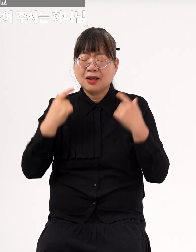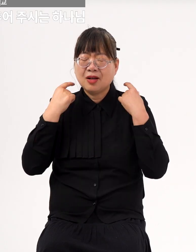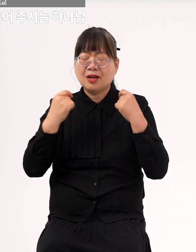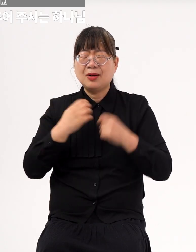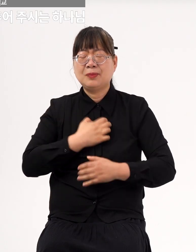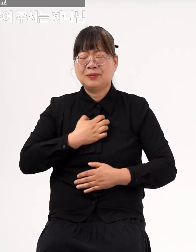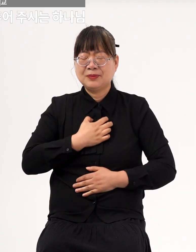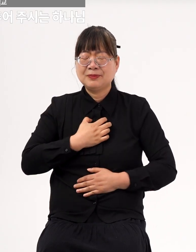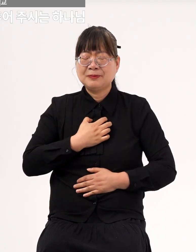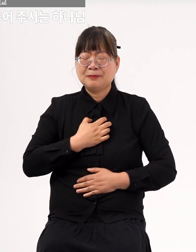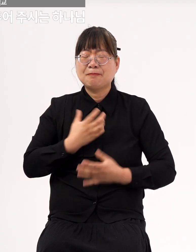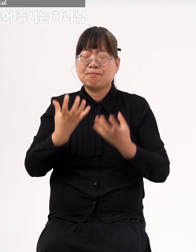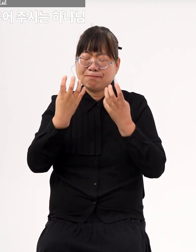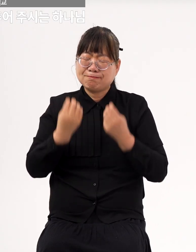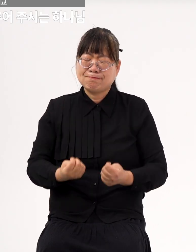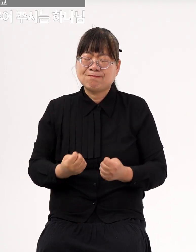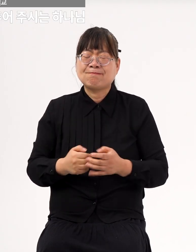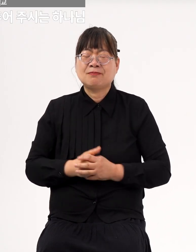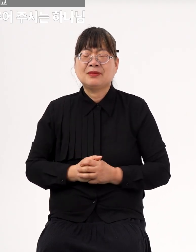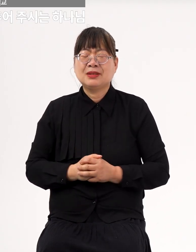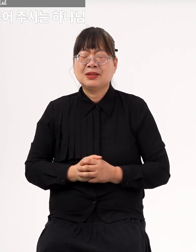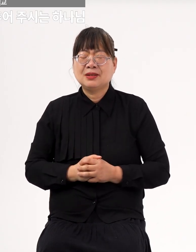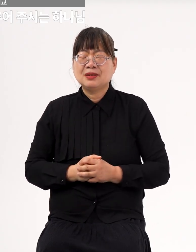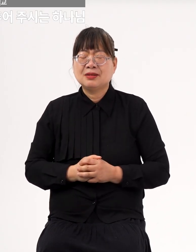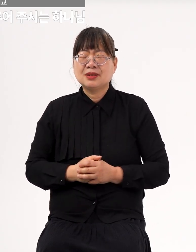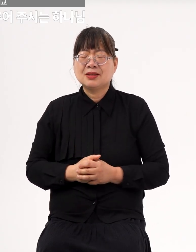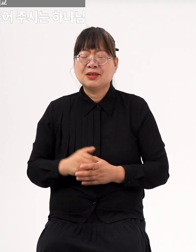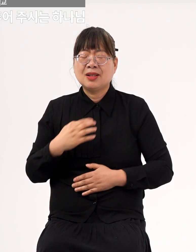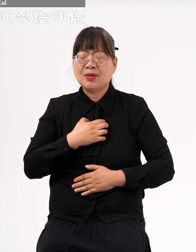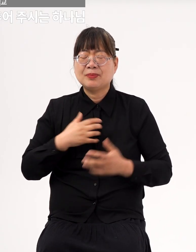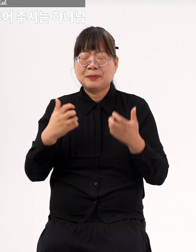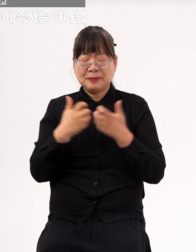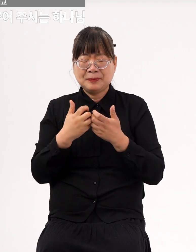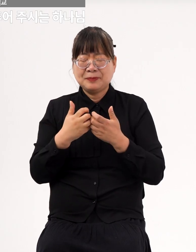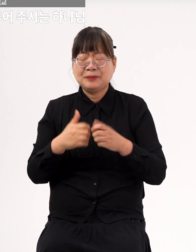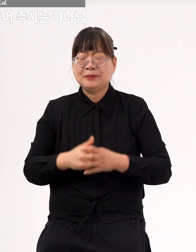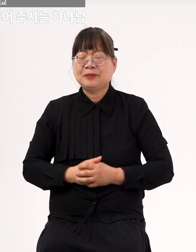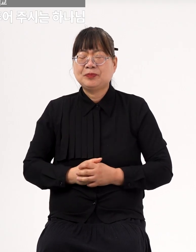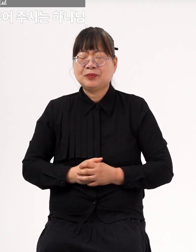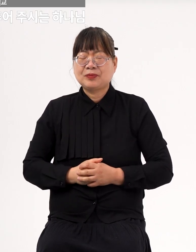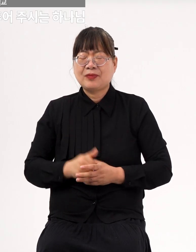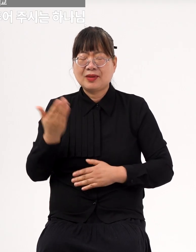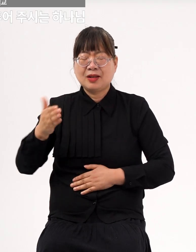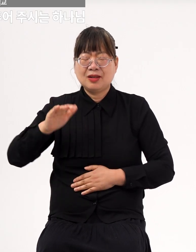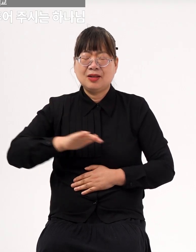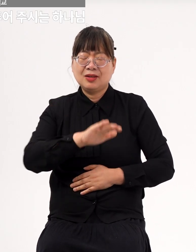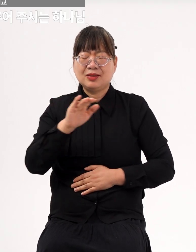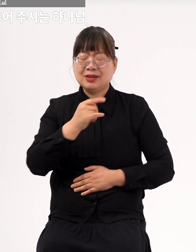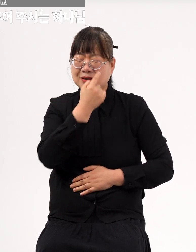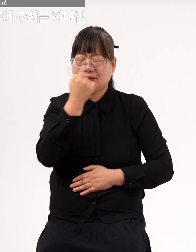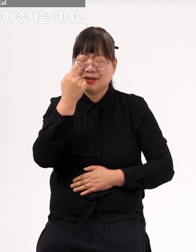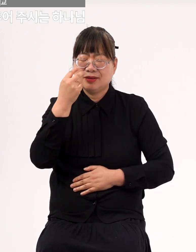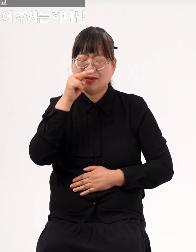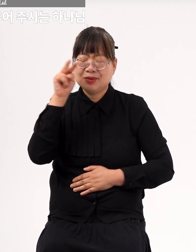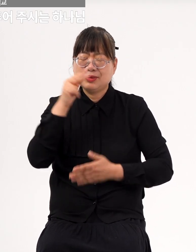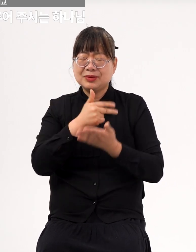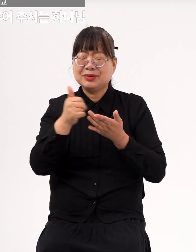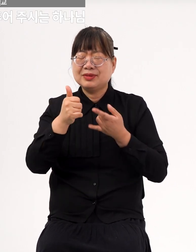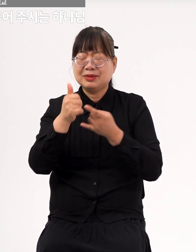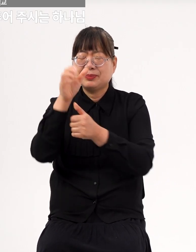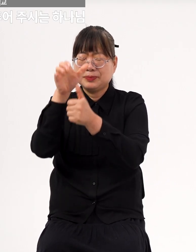여전히 불안하고 걱정이 많습니다. 염려가 가득합니다. 그러나 우리의 시선을 주께